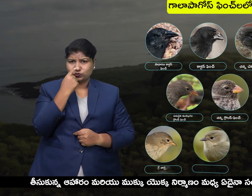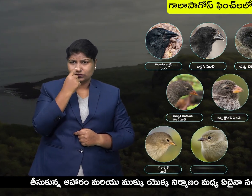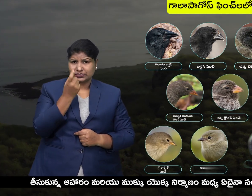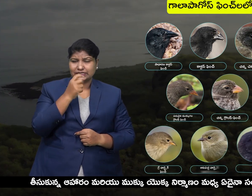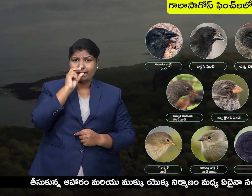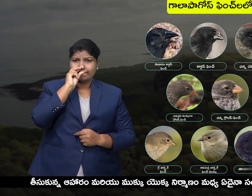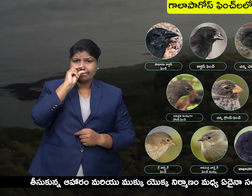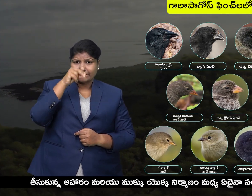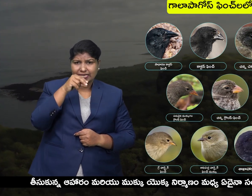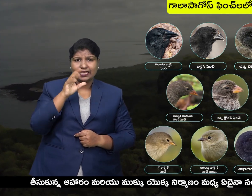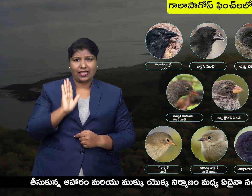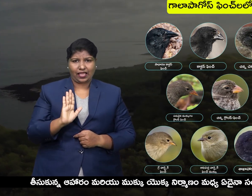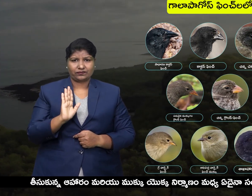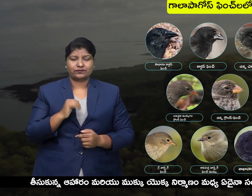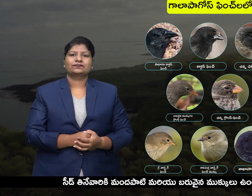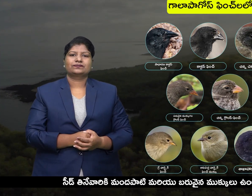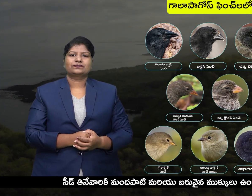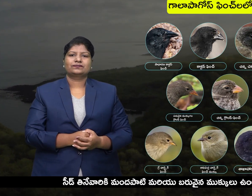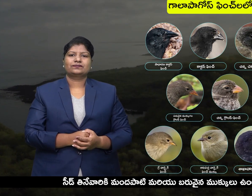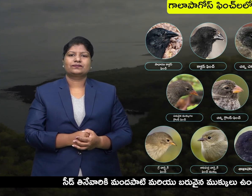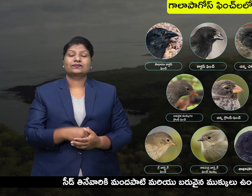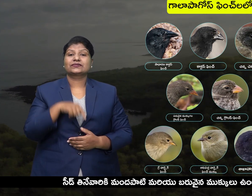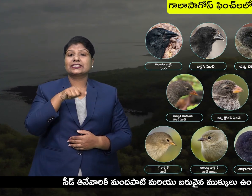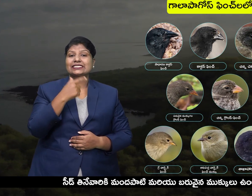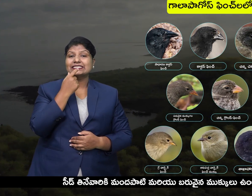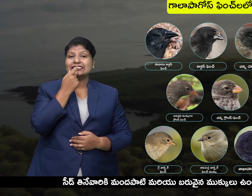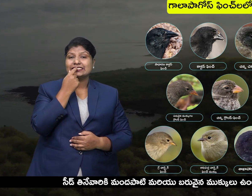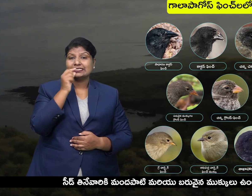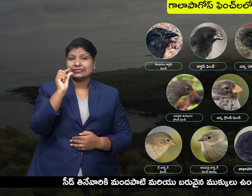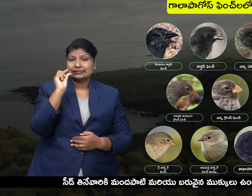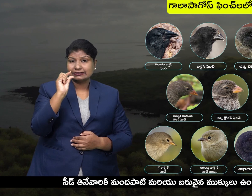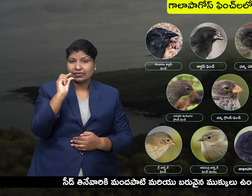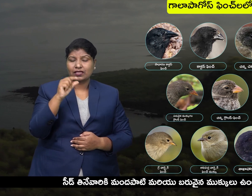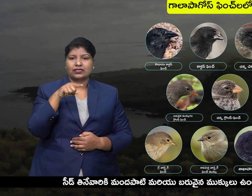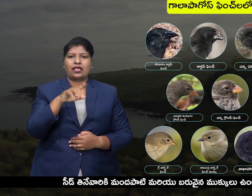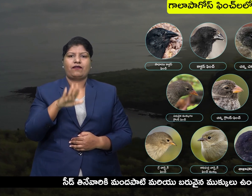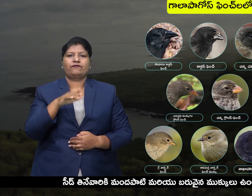సీడ్ తినేవారికి మందపాటి మరియు బరువైన ముక్కులుంటాయి.